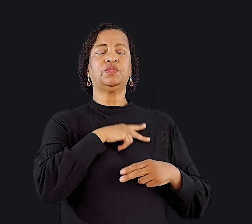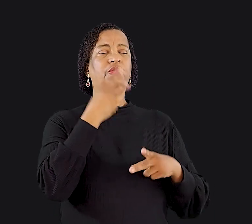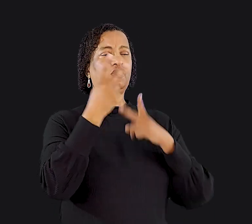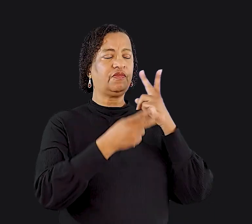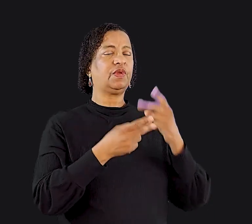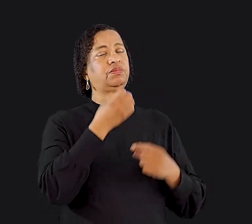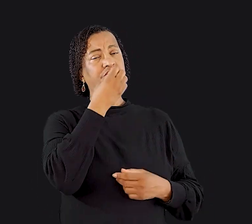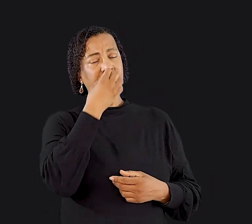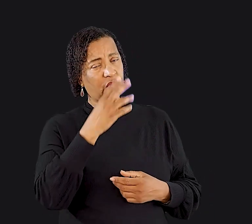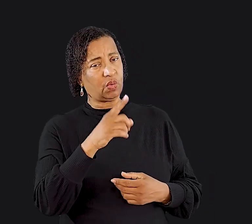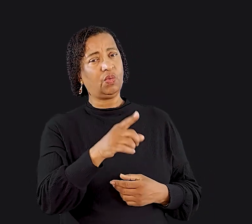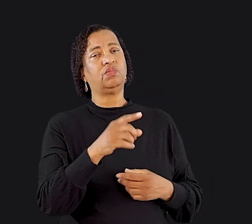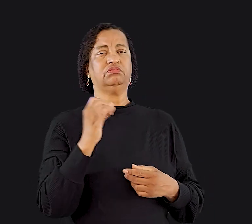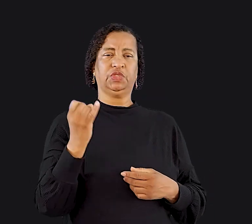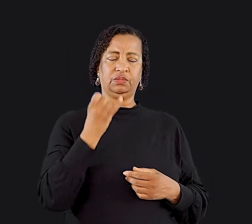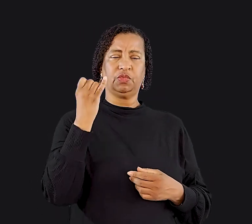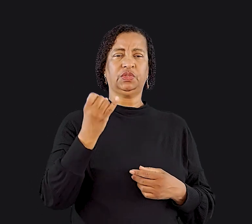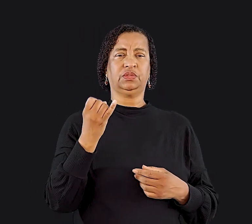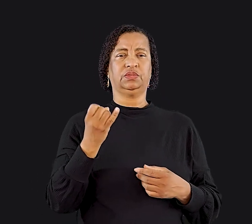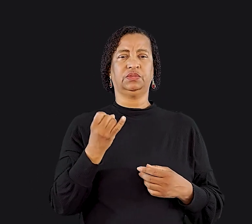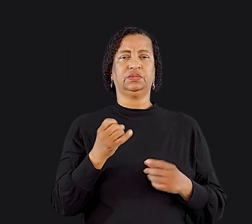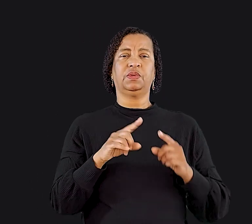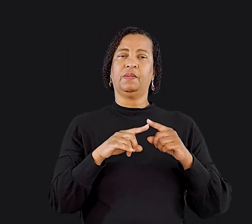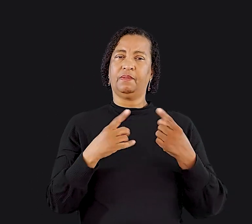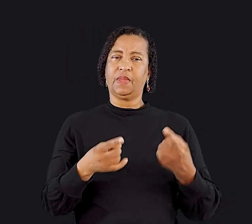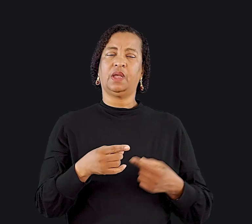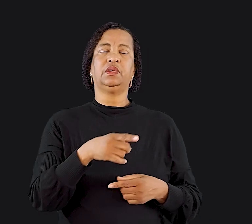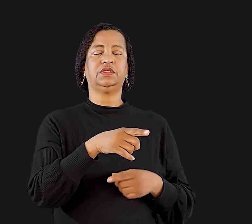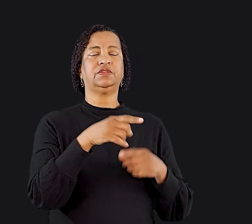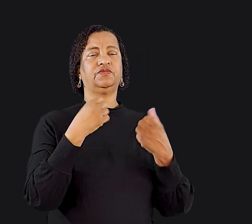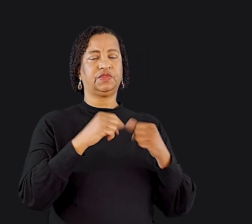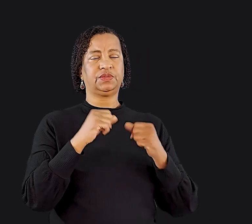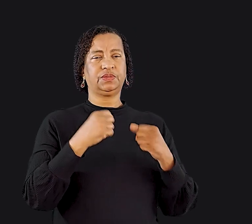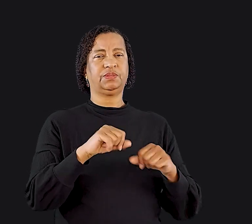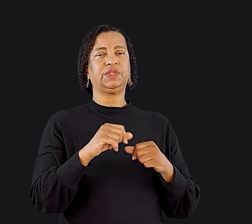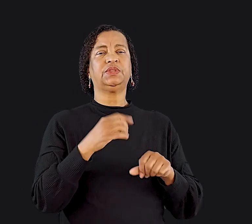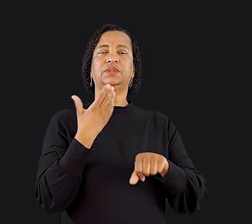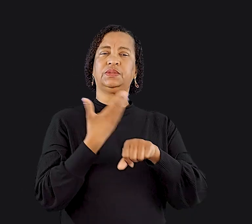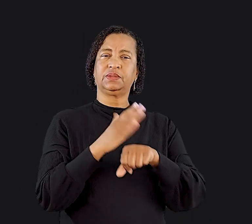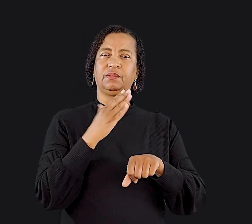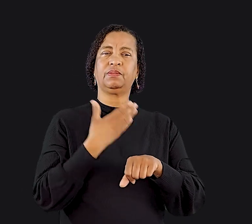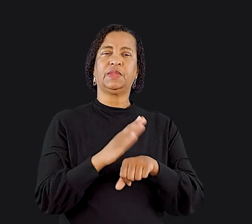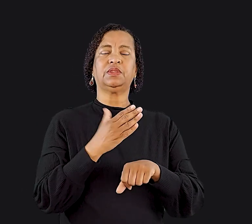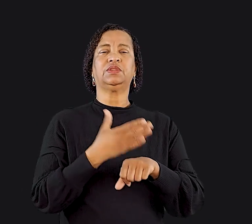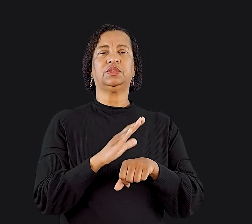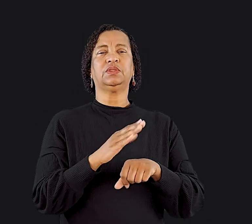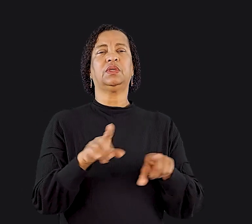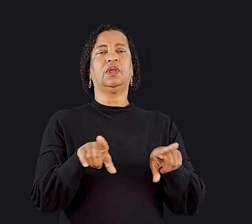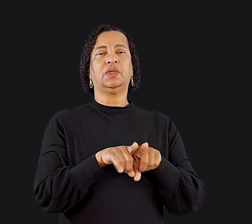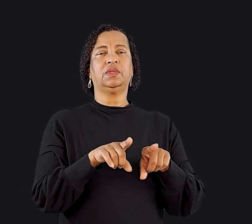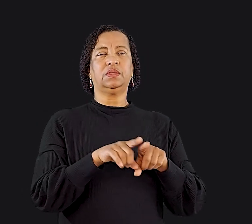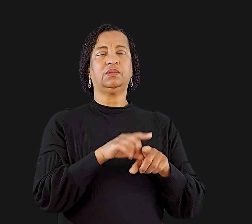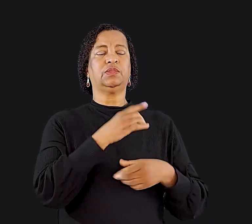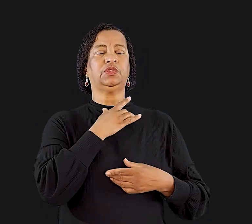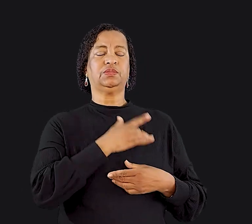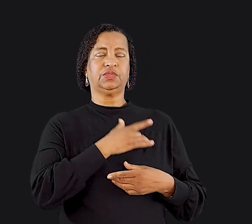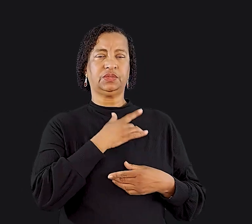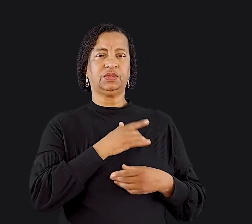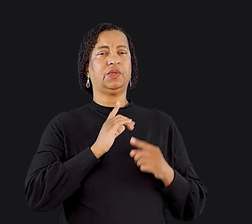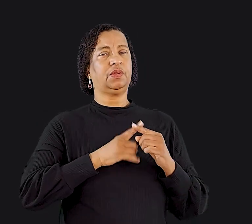dizendo: tudo bem, Timóteo, isso é importante. Mas sabe que você deve exercitar? Exercite-se na piedade,